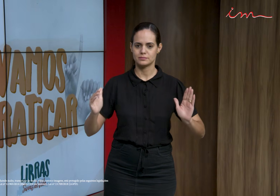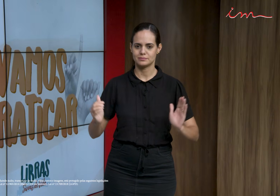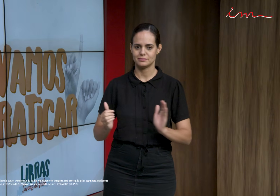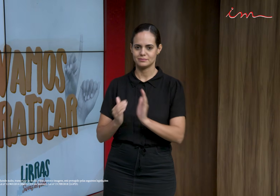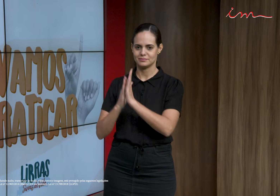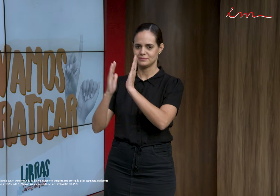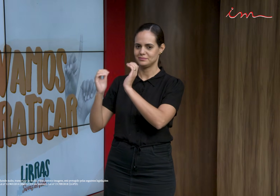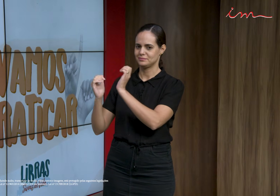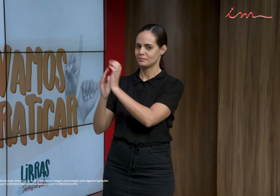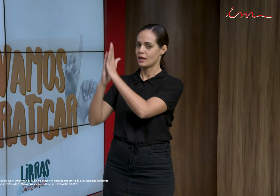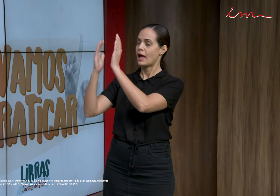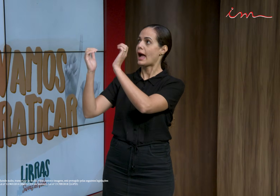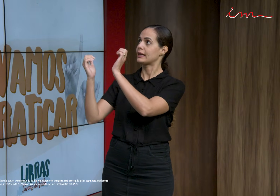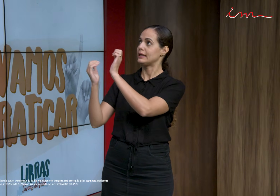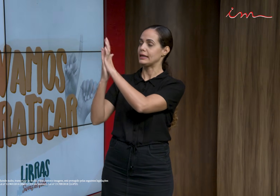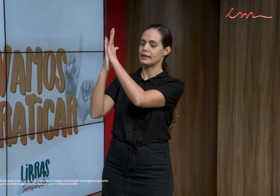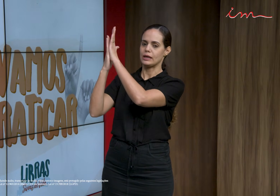Louvor.